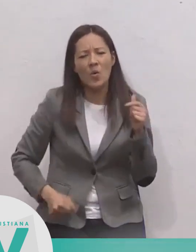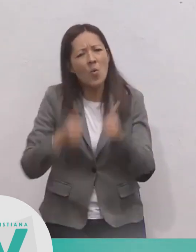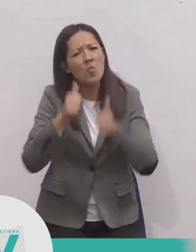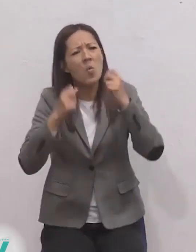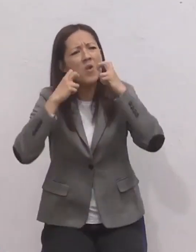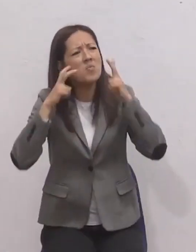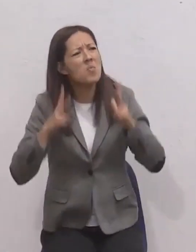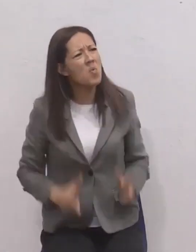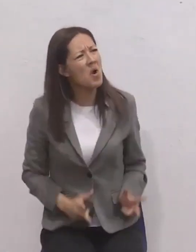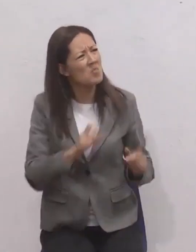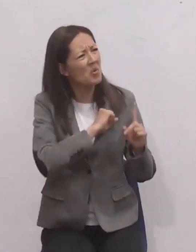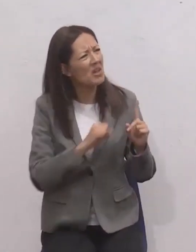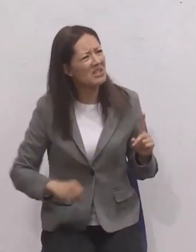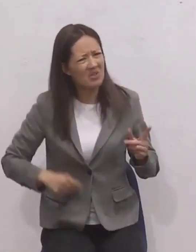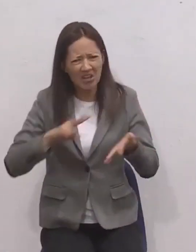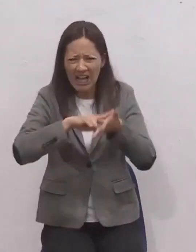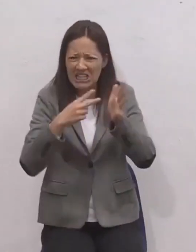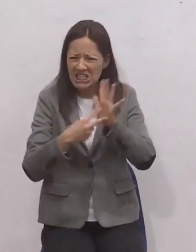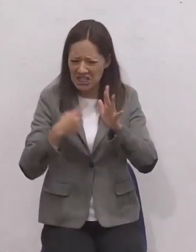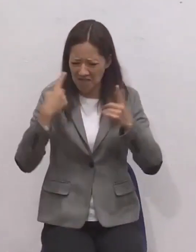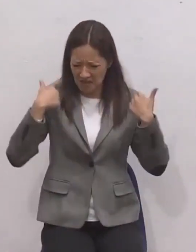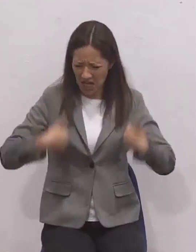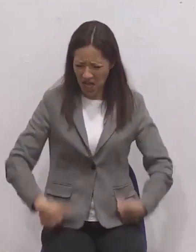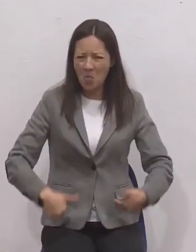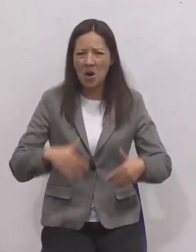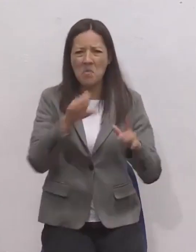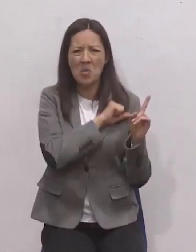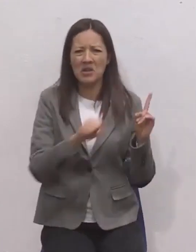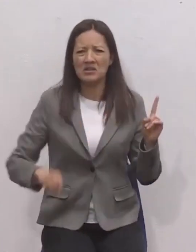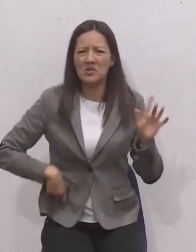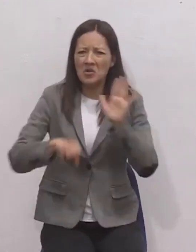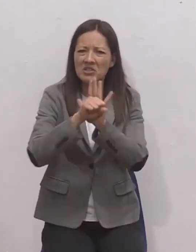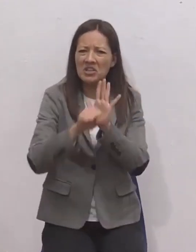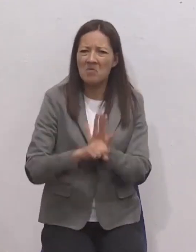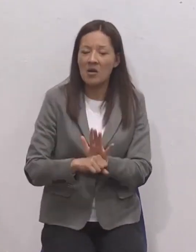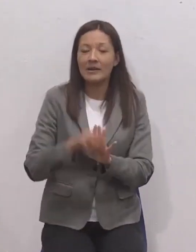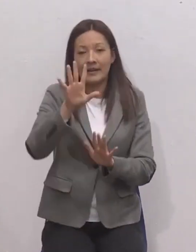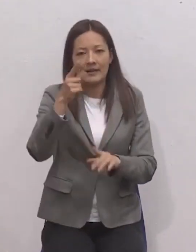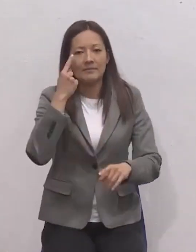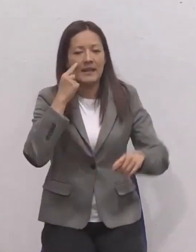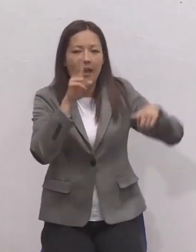Señor? Mire conmigo Efesios, capítulo 2. ¿Se acuerda que le dije que íbamos a leer